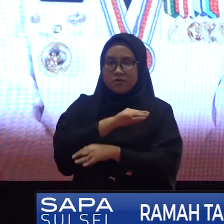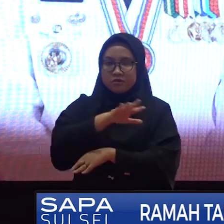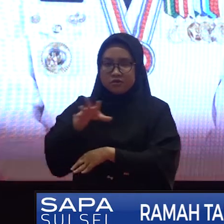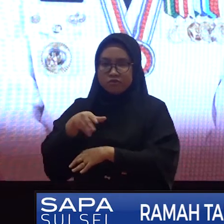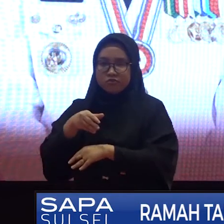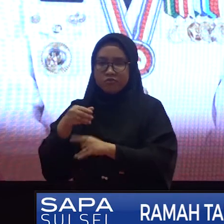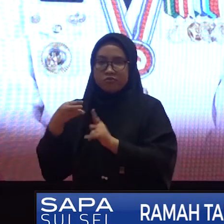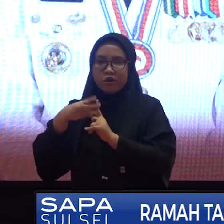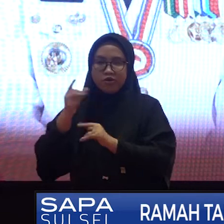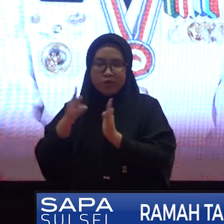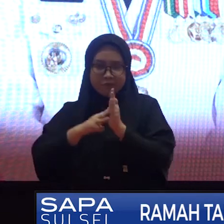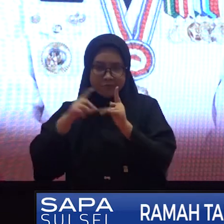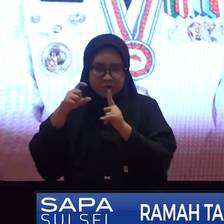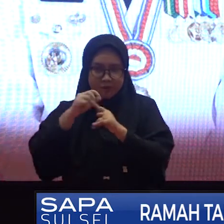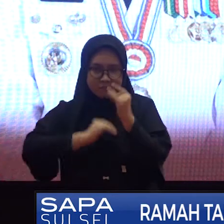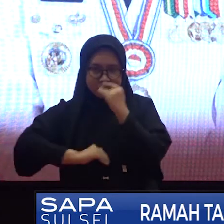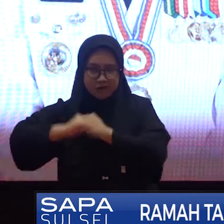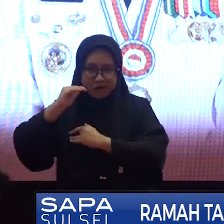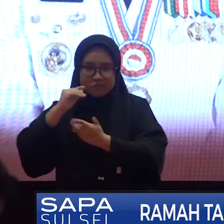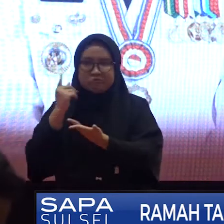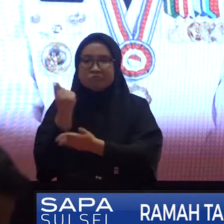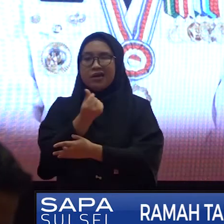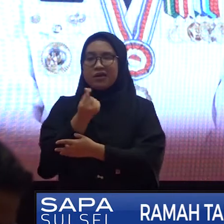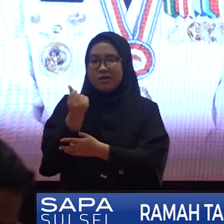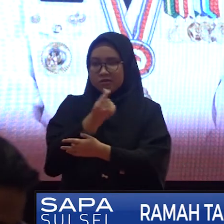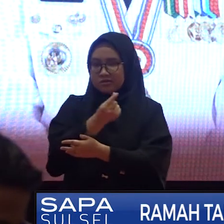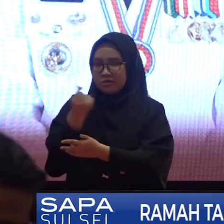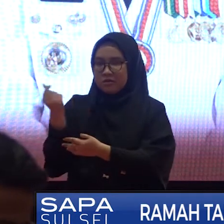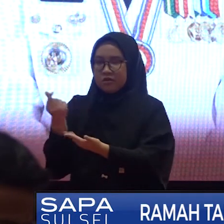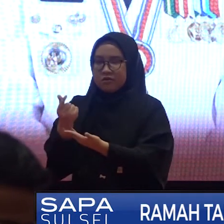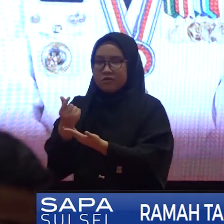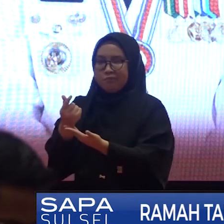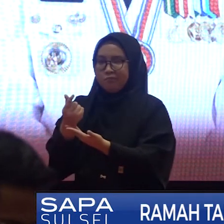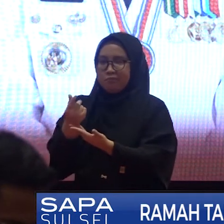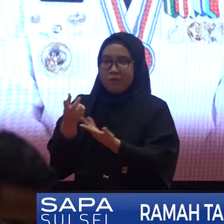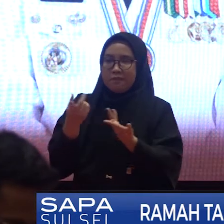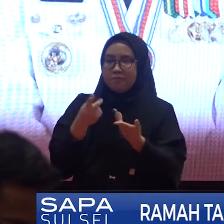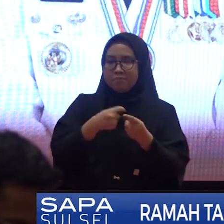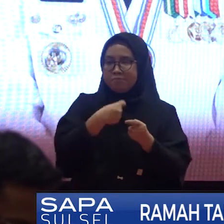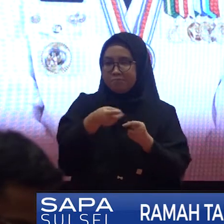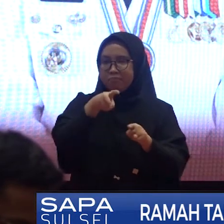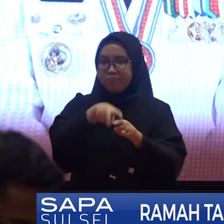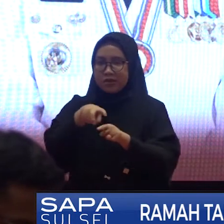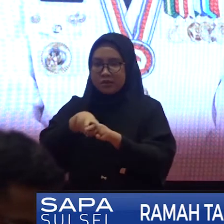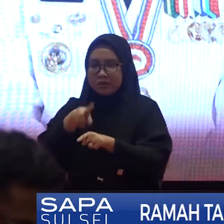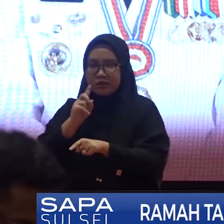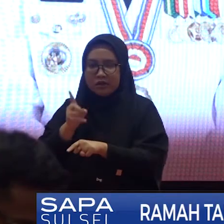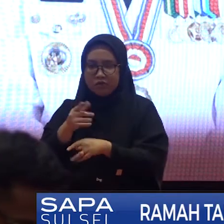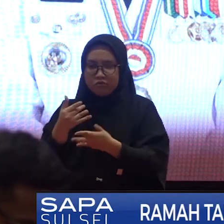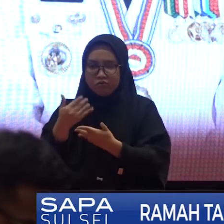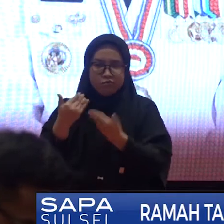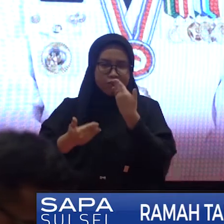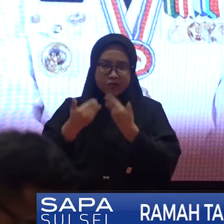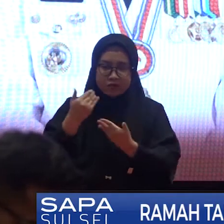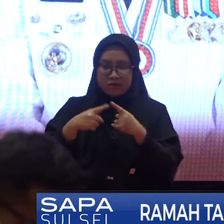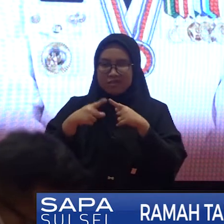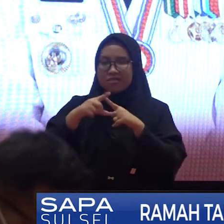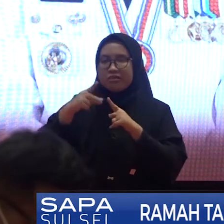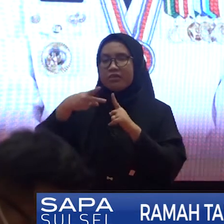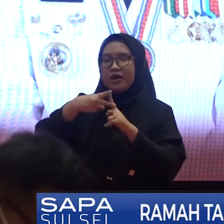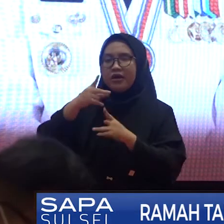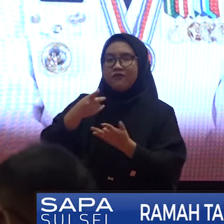BUMD menaikkan harga Apun mau harga parkir mau harga Tarif tarif